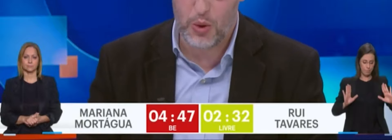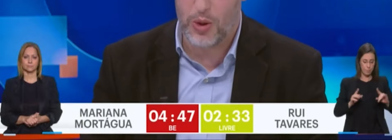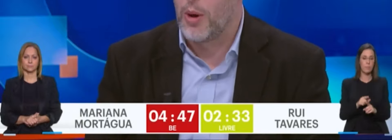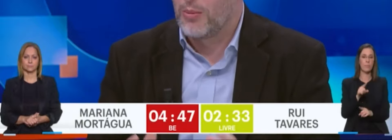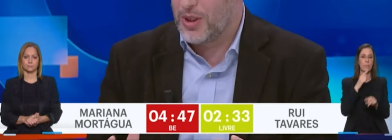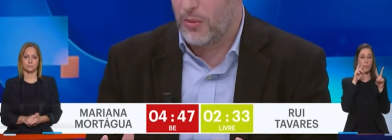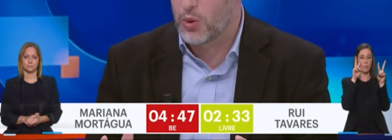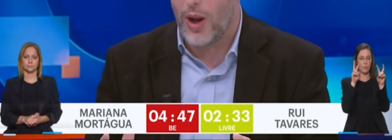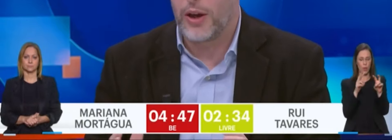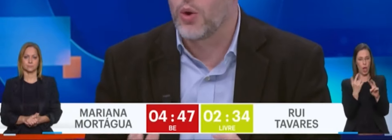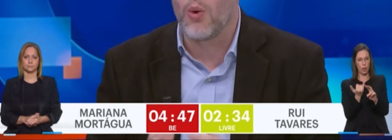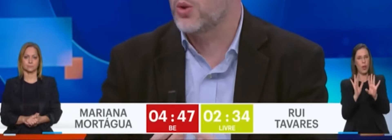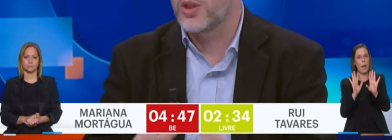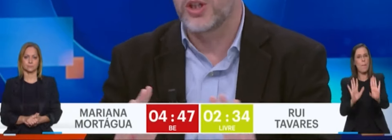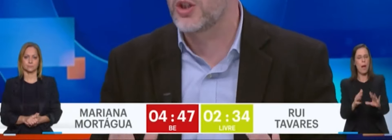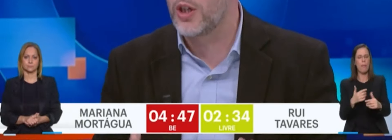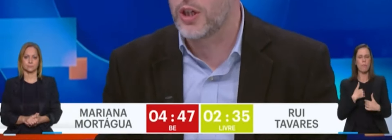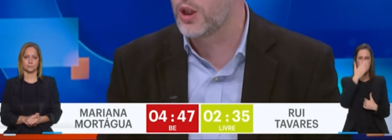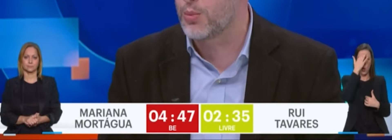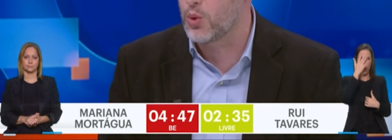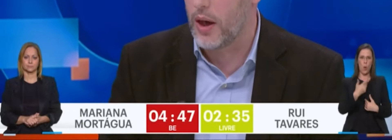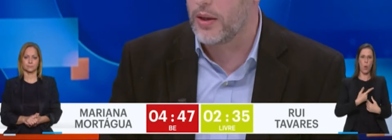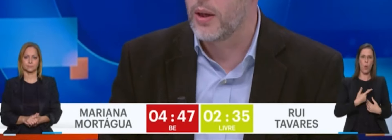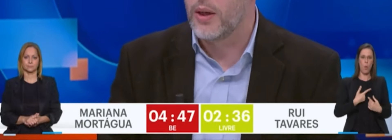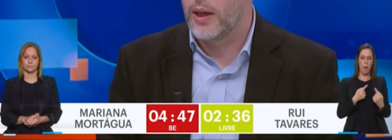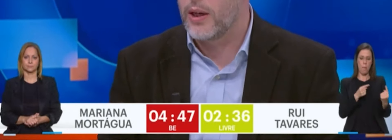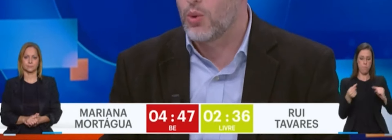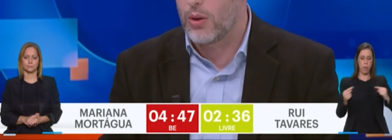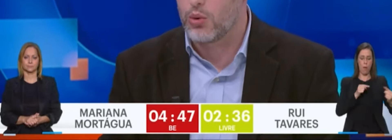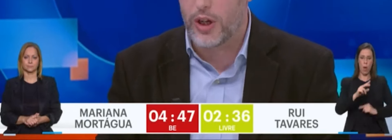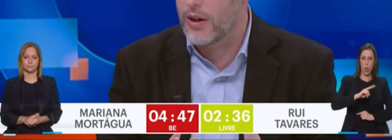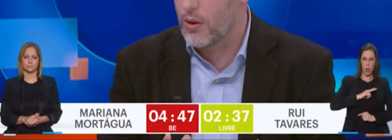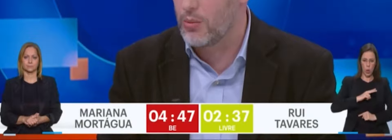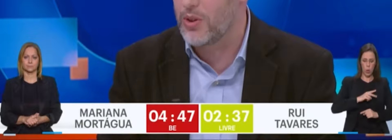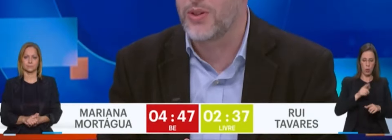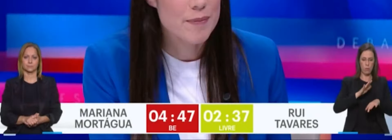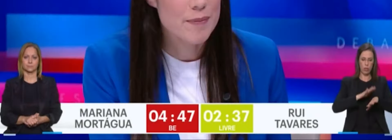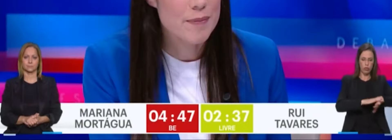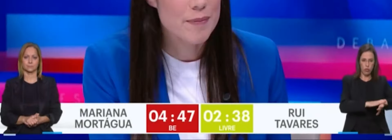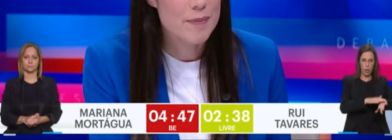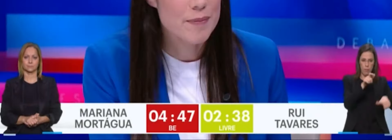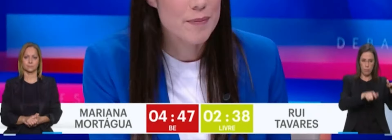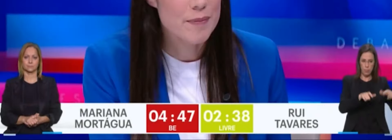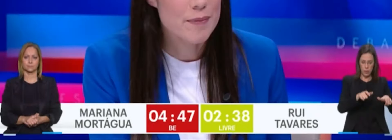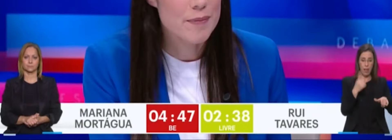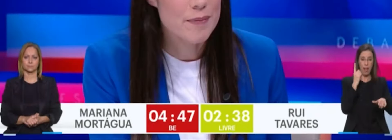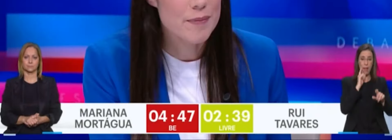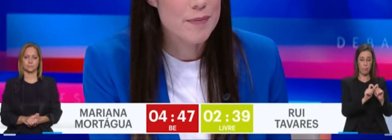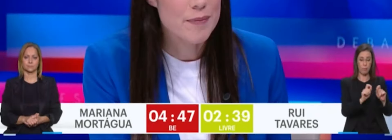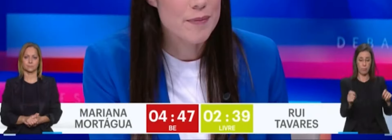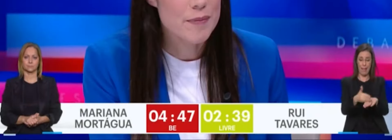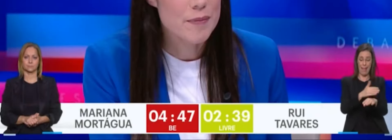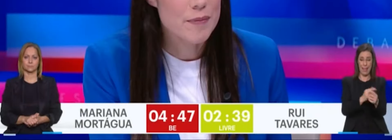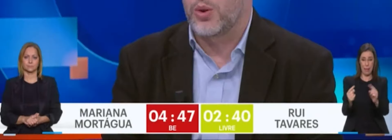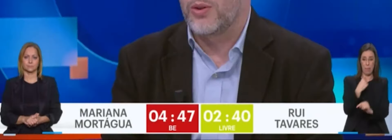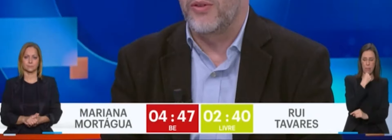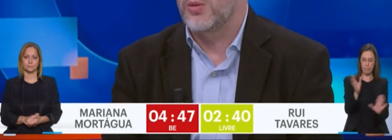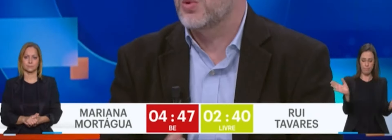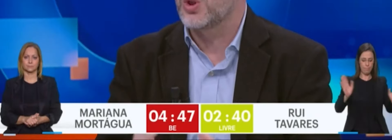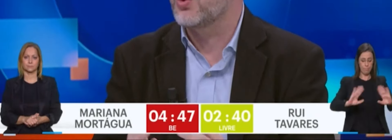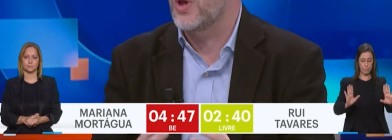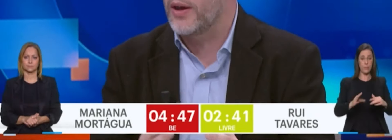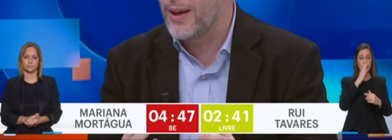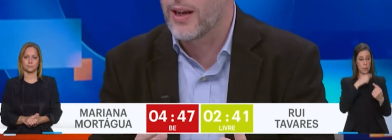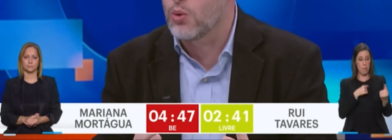citação em segunda mão mas vamos lá eu não acho que a gente esteja a disputar eleitorado de esquerda Como dizia a peça antes do debate acho que se